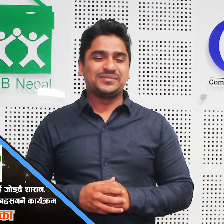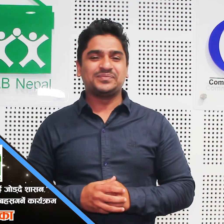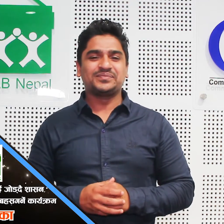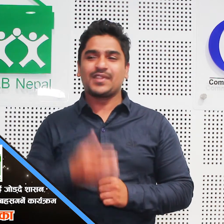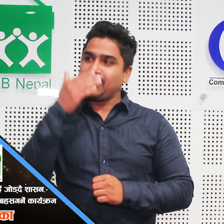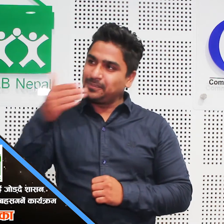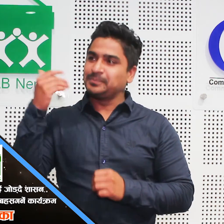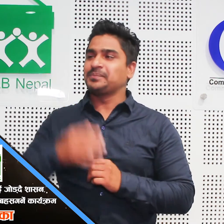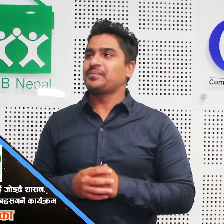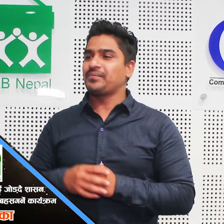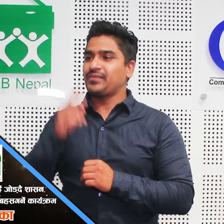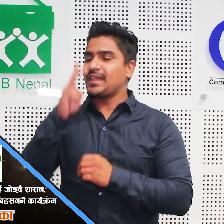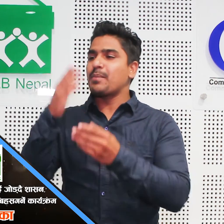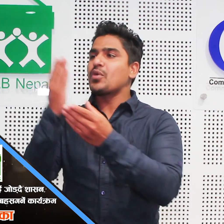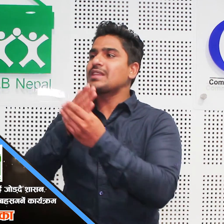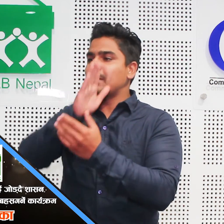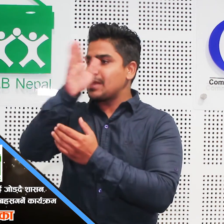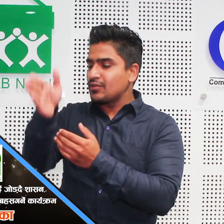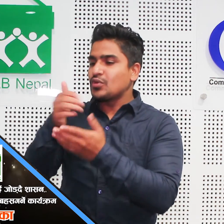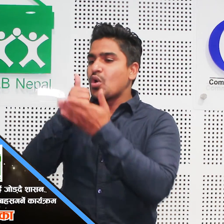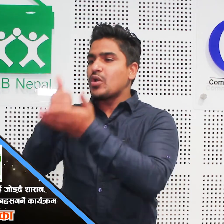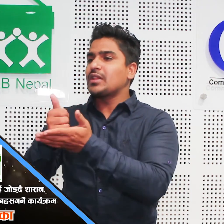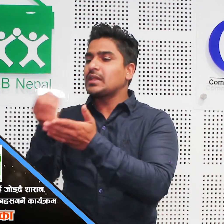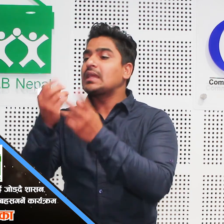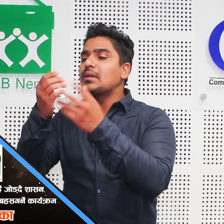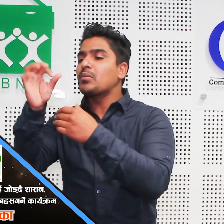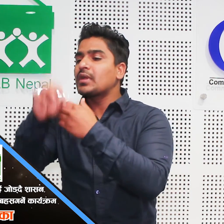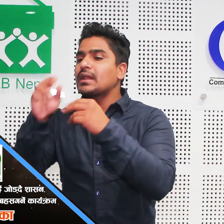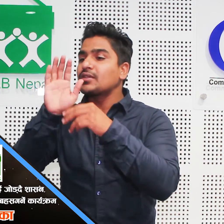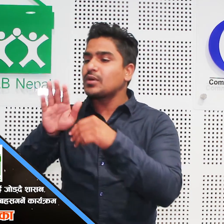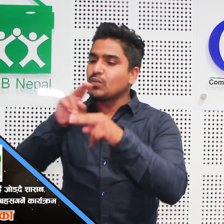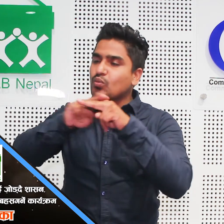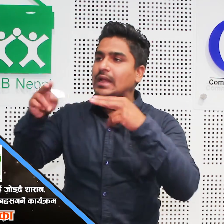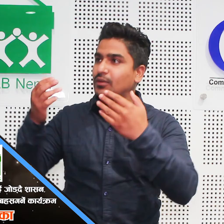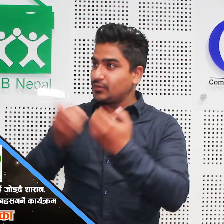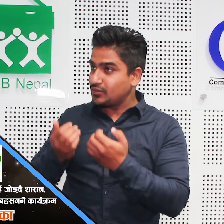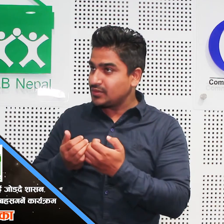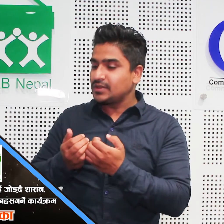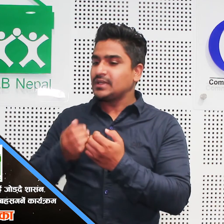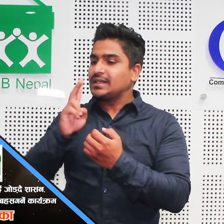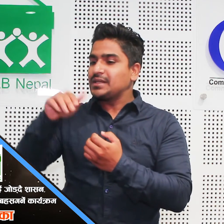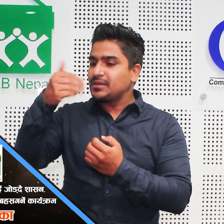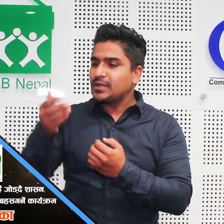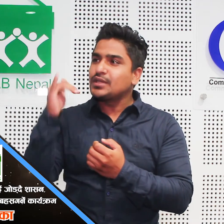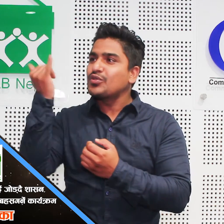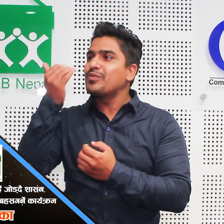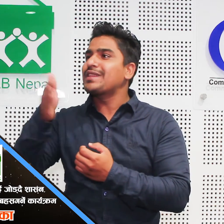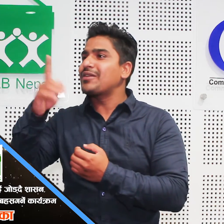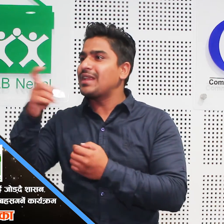ल त्यहाँ प्रशासनमा गएर अनुदानका लागि के प्रक्रिया छ त्यो पुरा गर्नुहोस्, अनि घुम्न जानलाई पनि